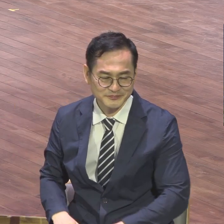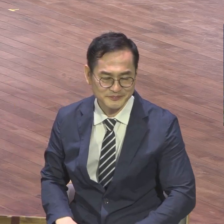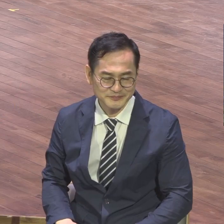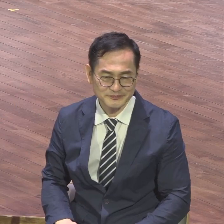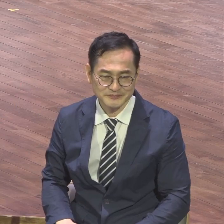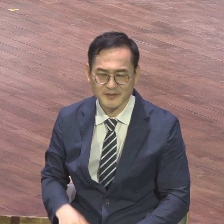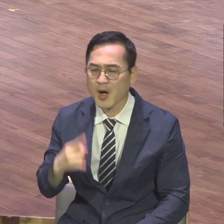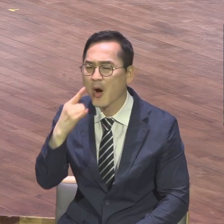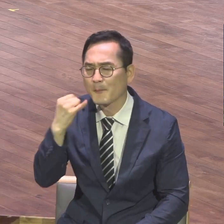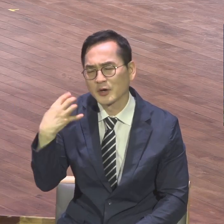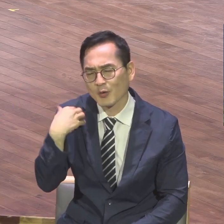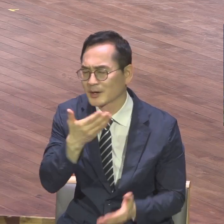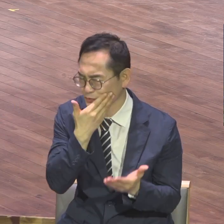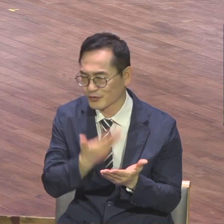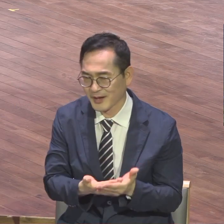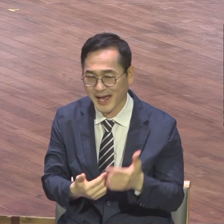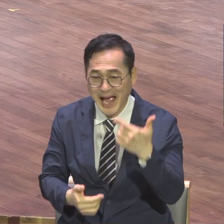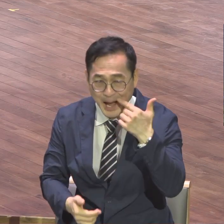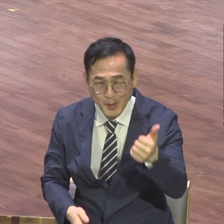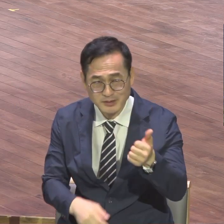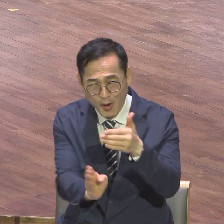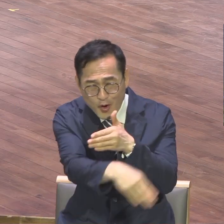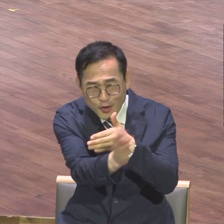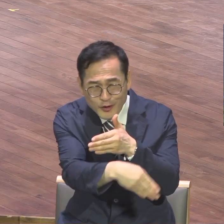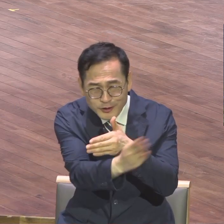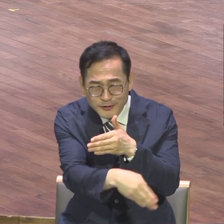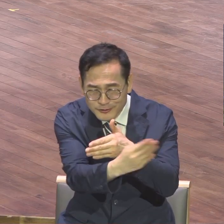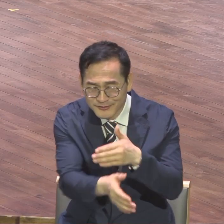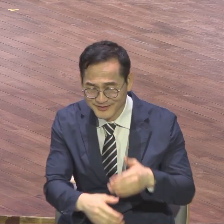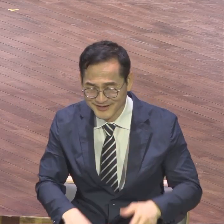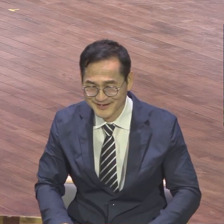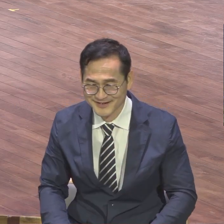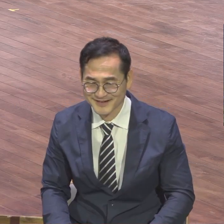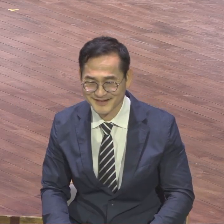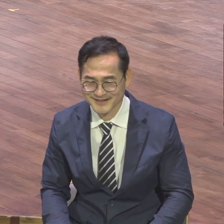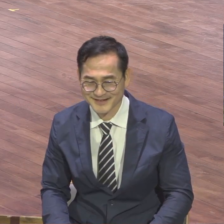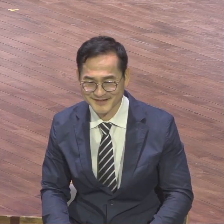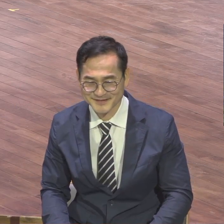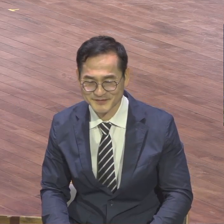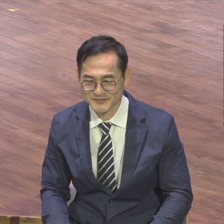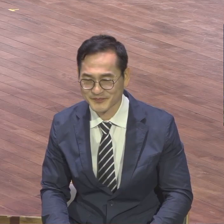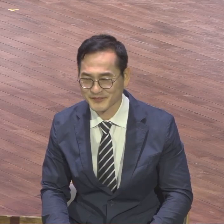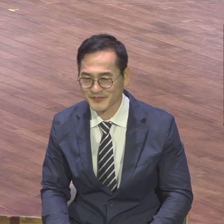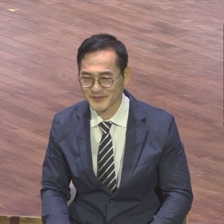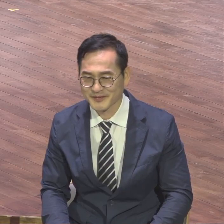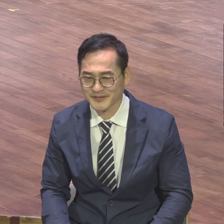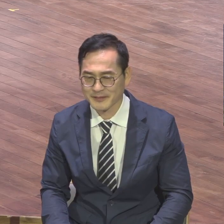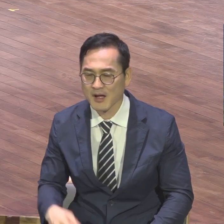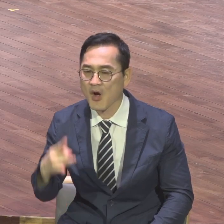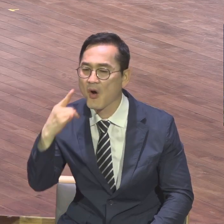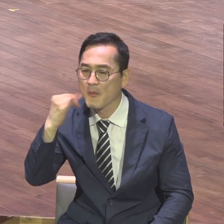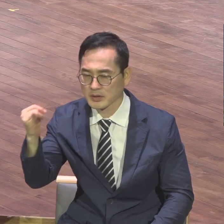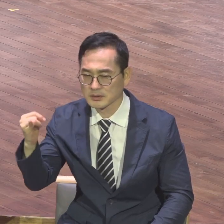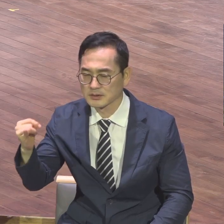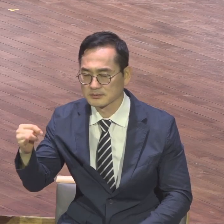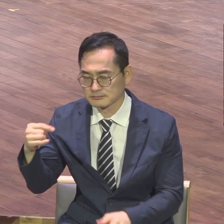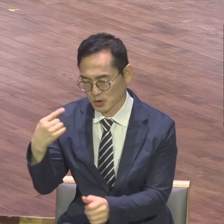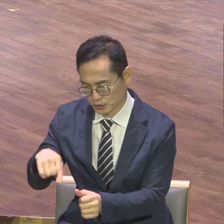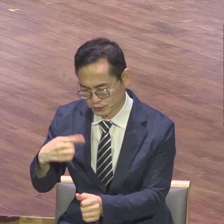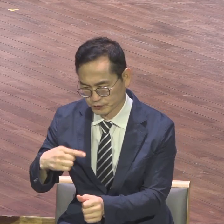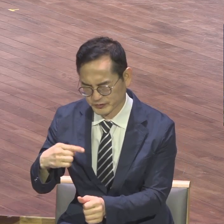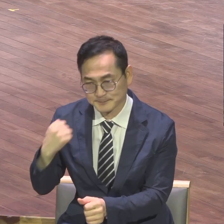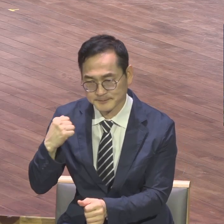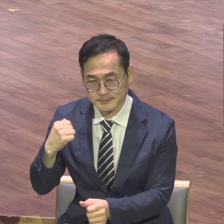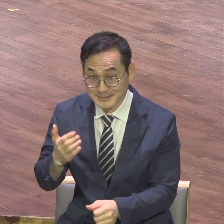어머니가 중요하면 어머니. 아버지가 헛방이요. 뭐 다는 아니지만 그래도 어머니가 중요해. 어머니. 저도